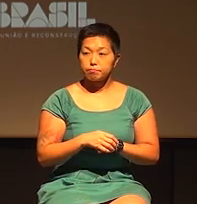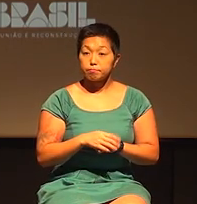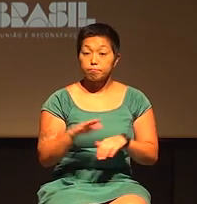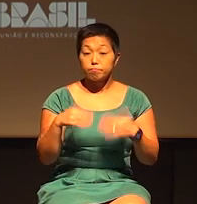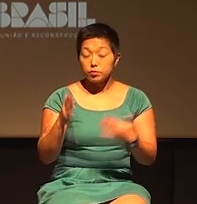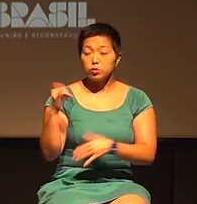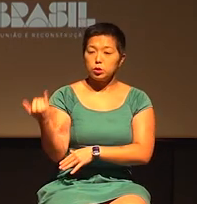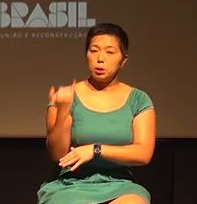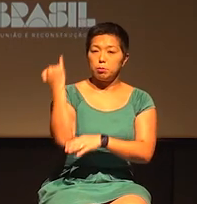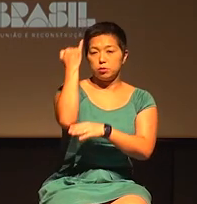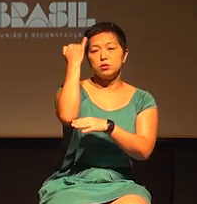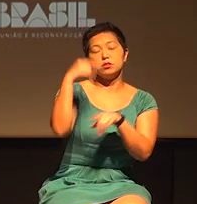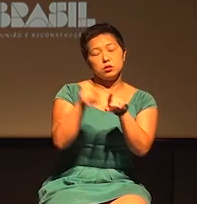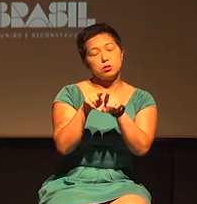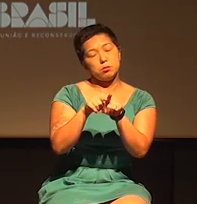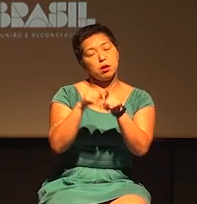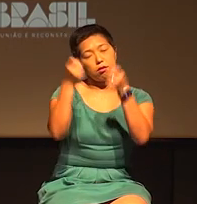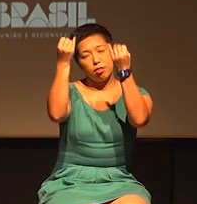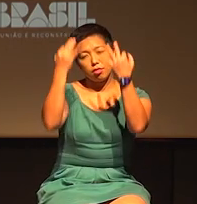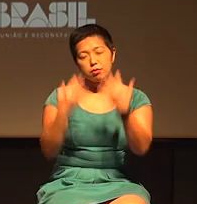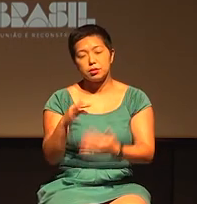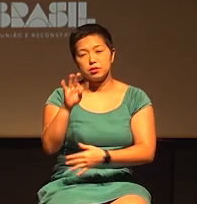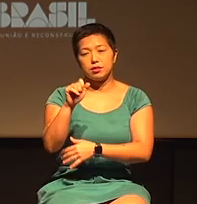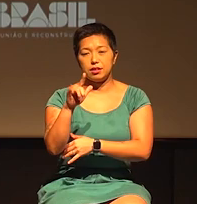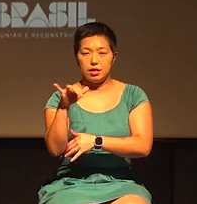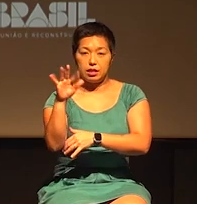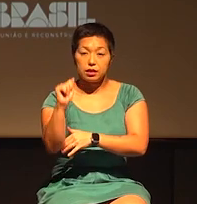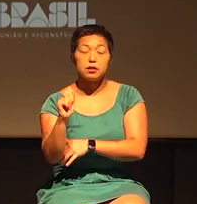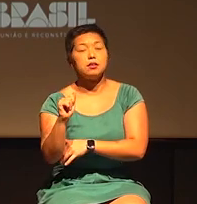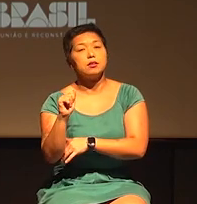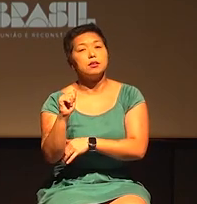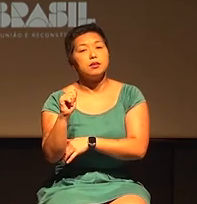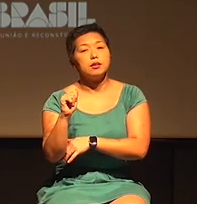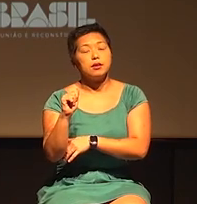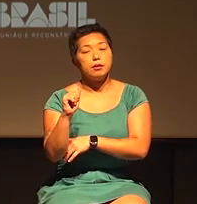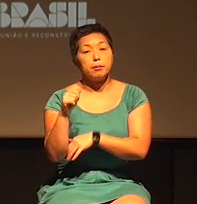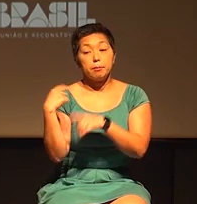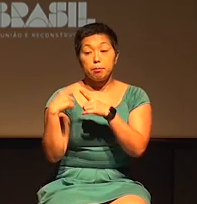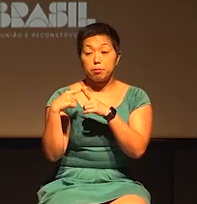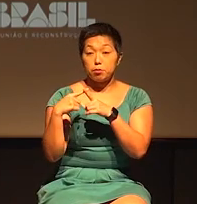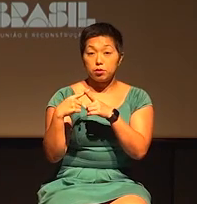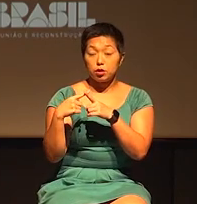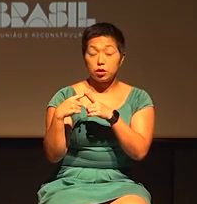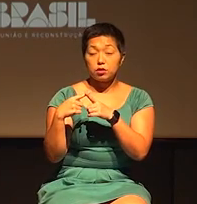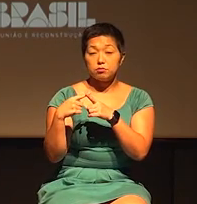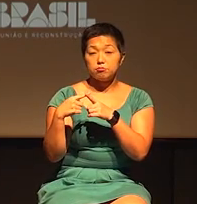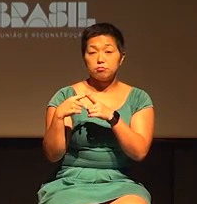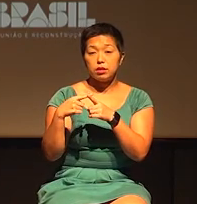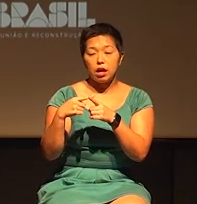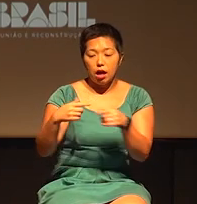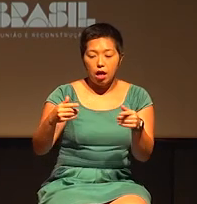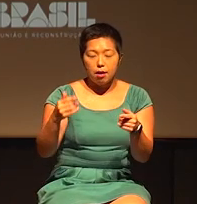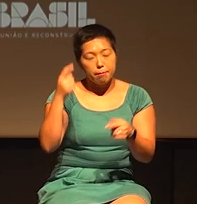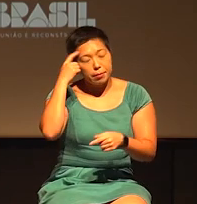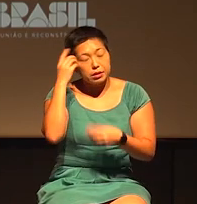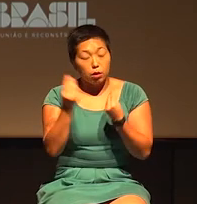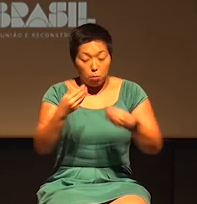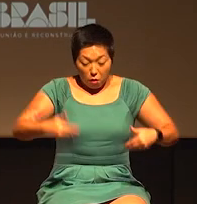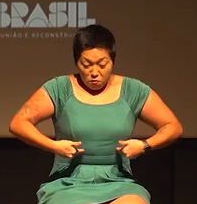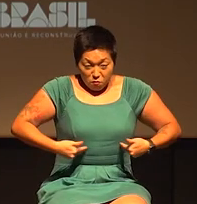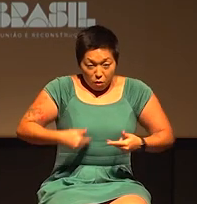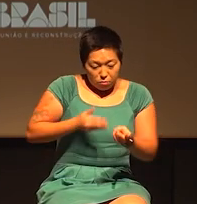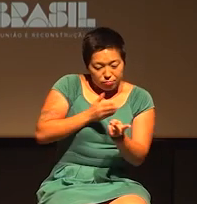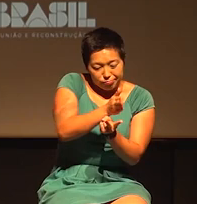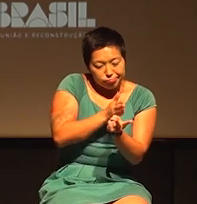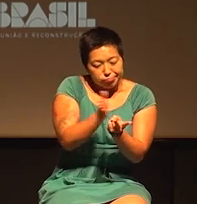importante essa fala que né da gente analisar essas duas eh fatores né que divisão da fome e na